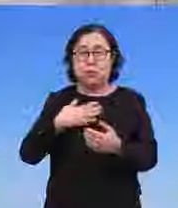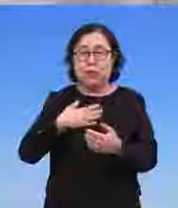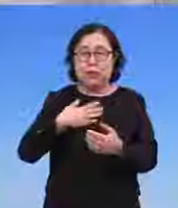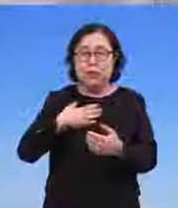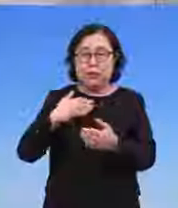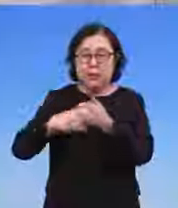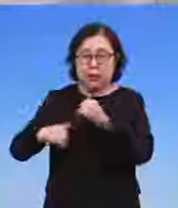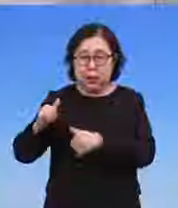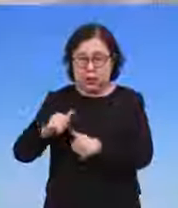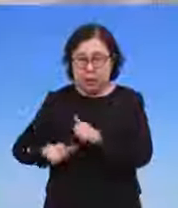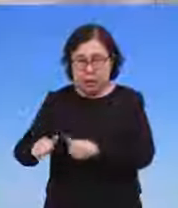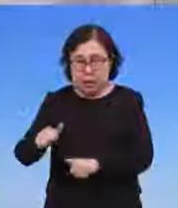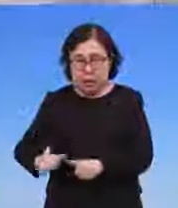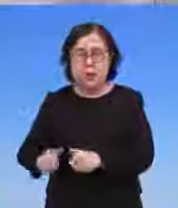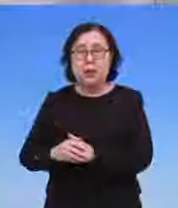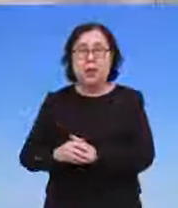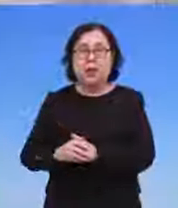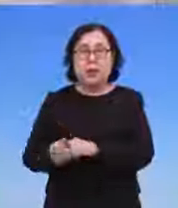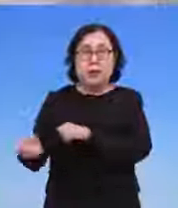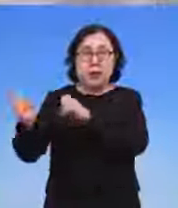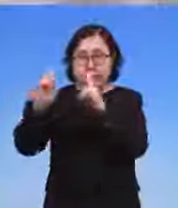살리면서,